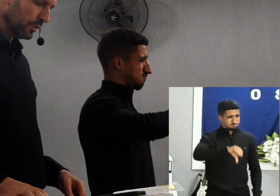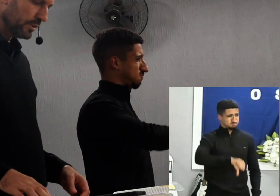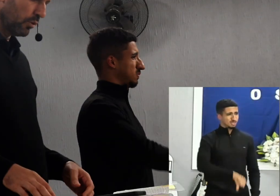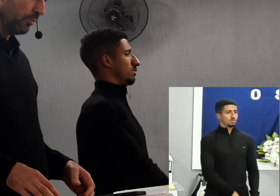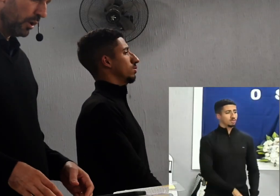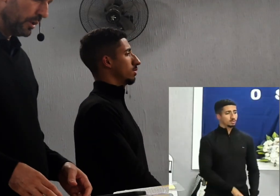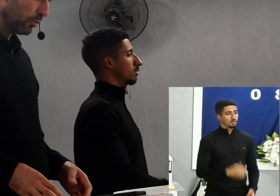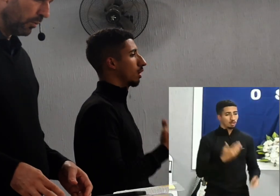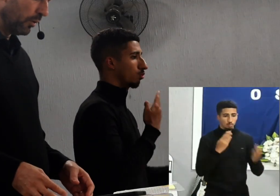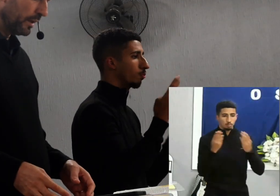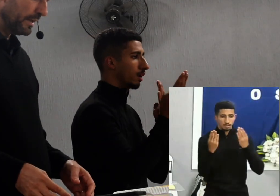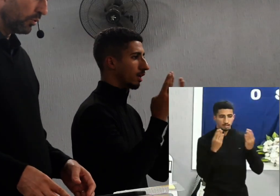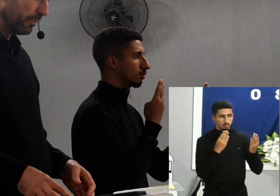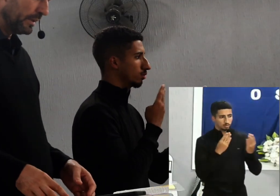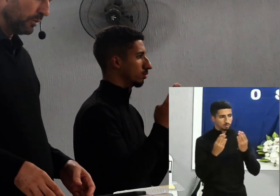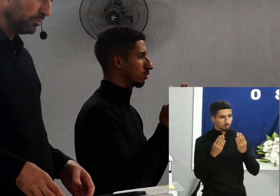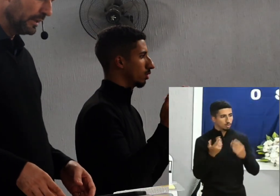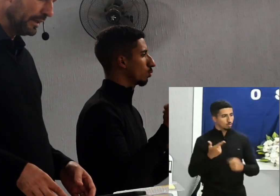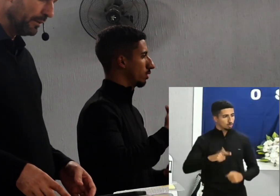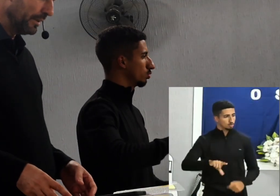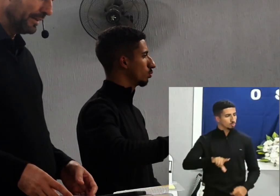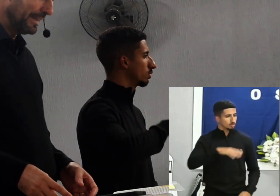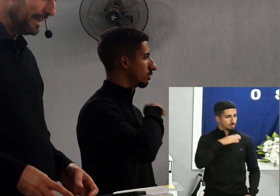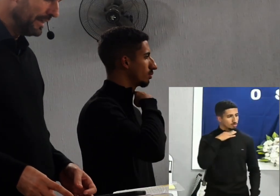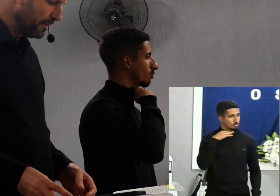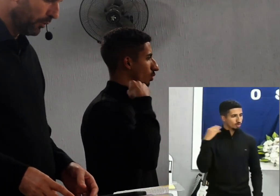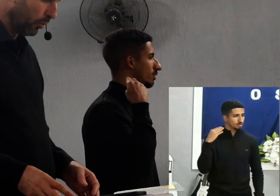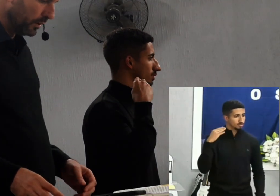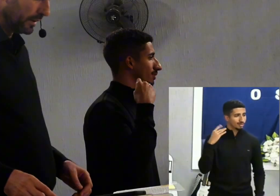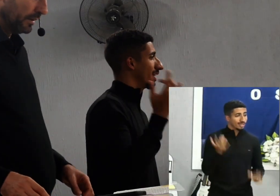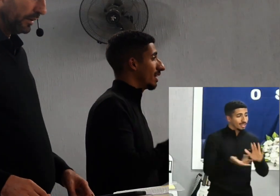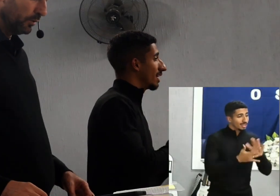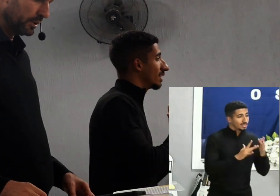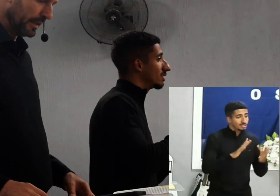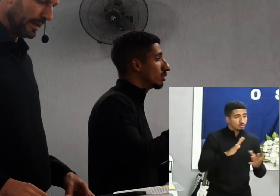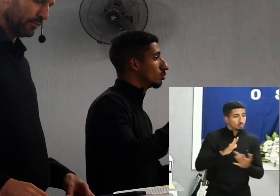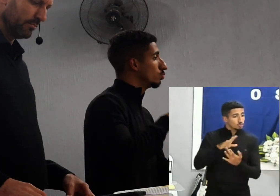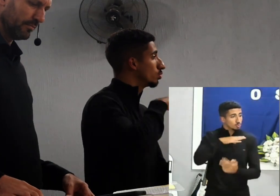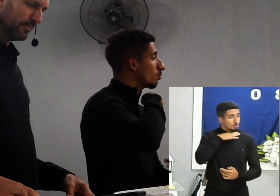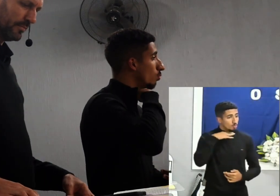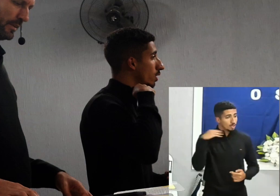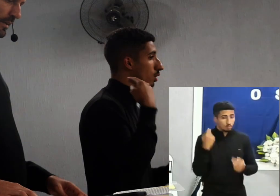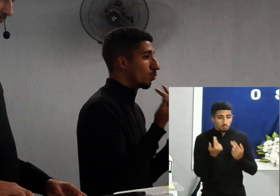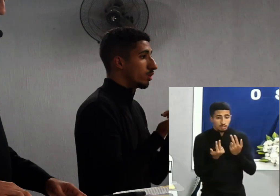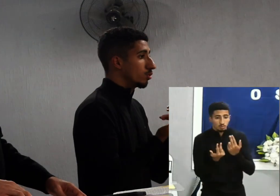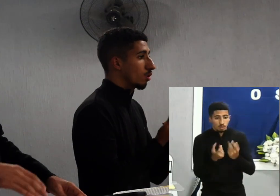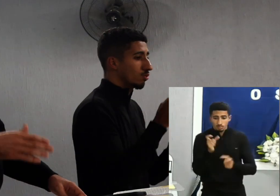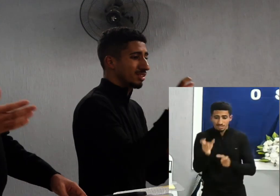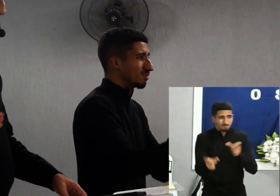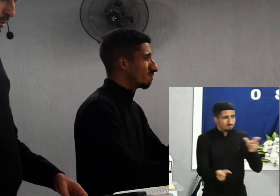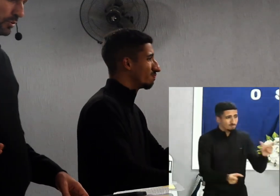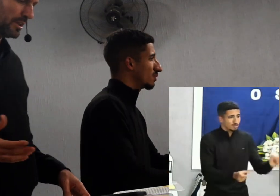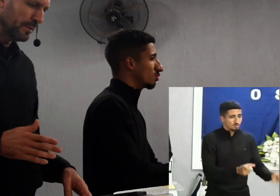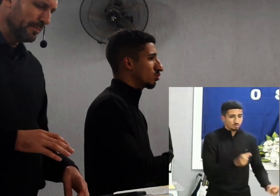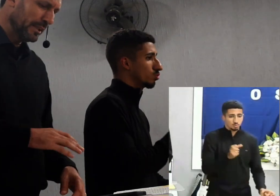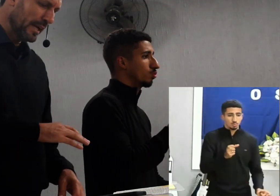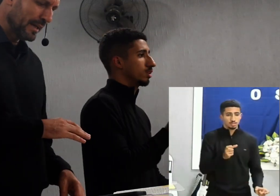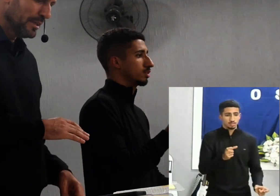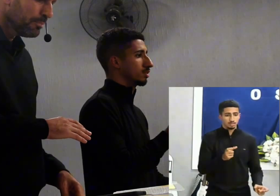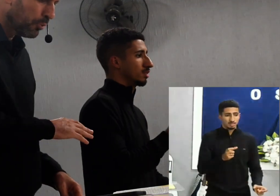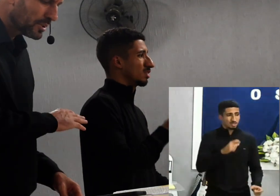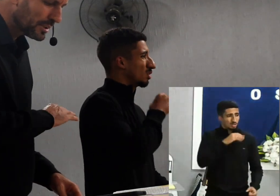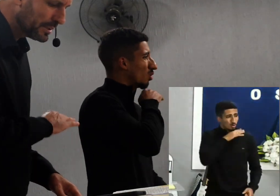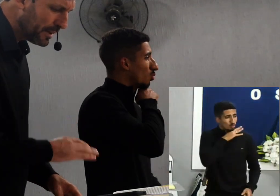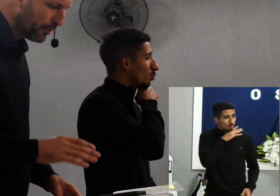Mas Jesus morreu como alguém que cometeu um crime terrível contra o Estado. Para os judeus, simplesmente